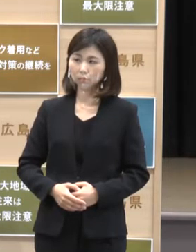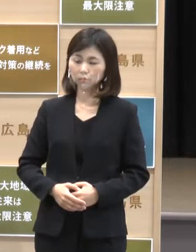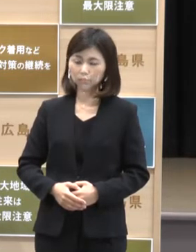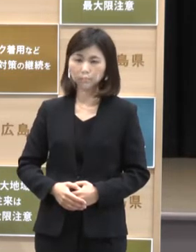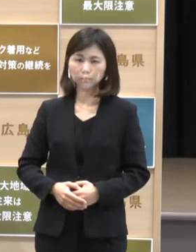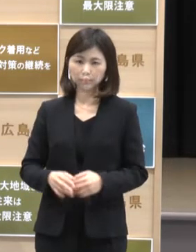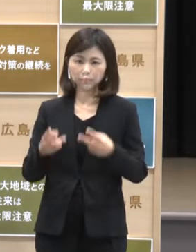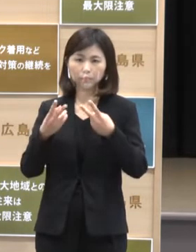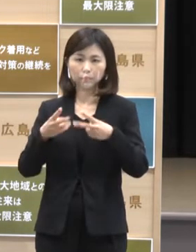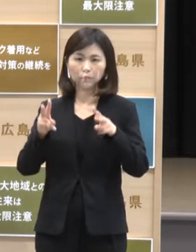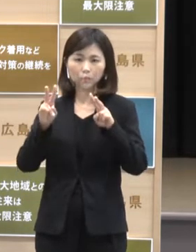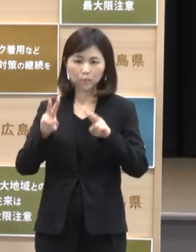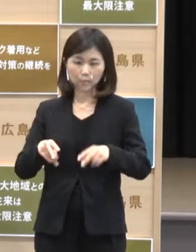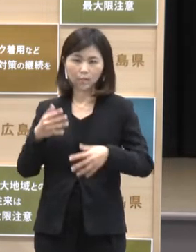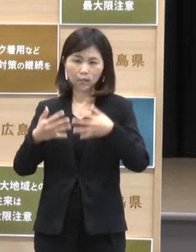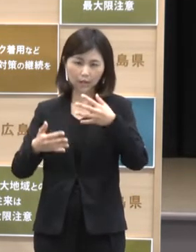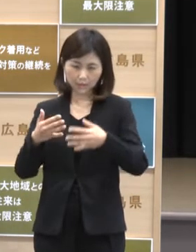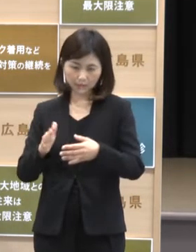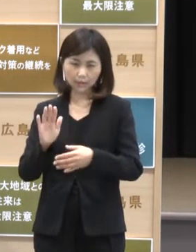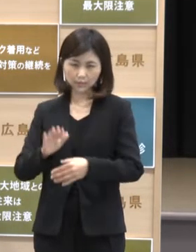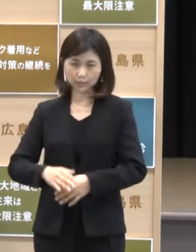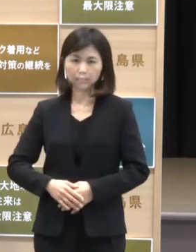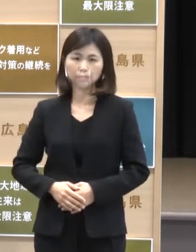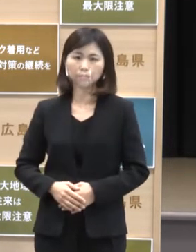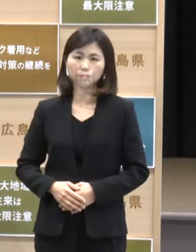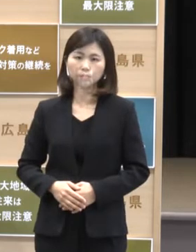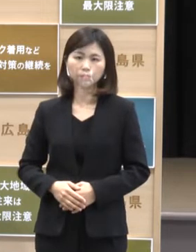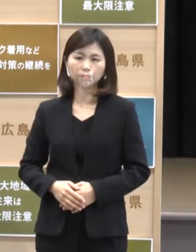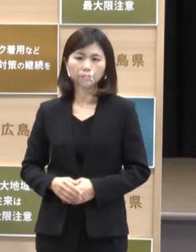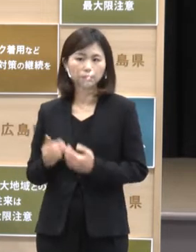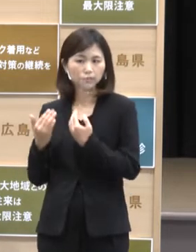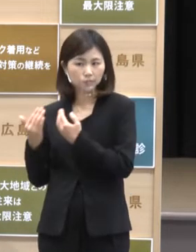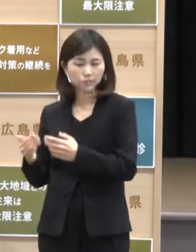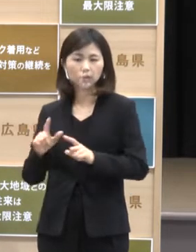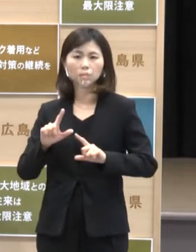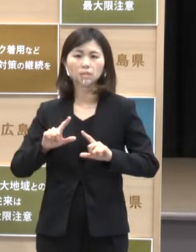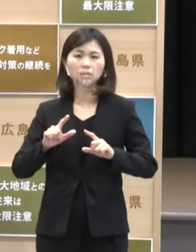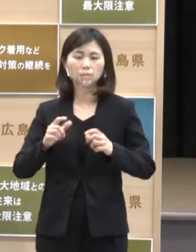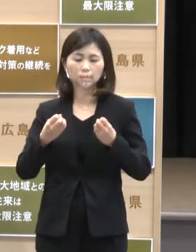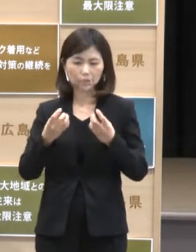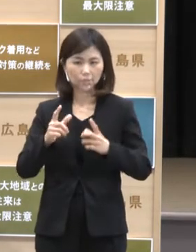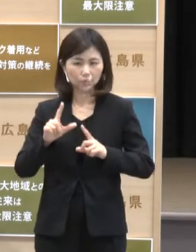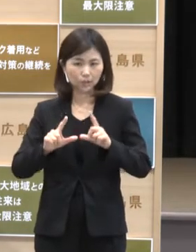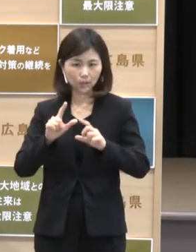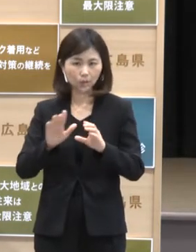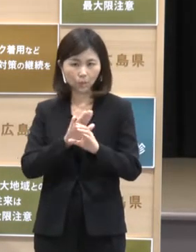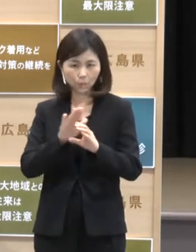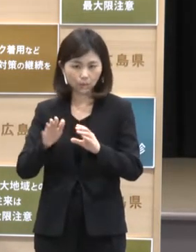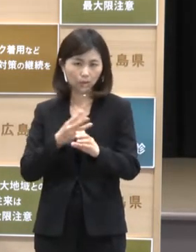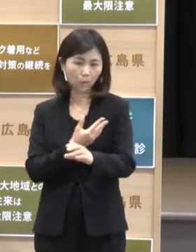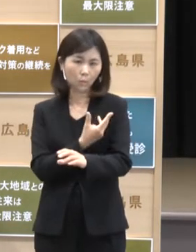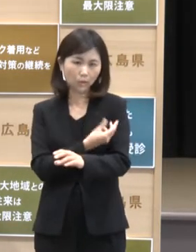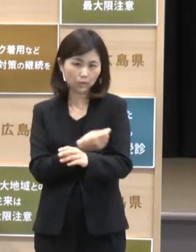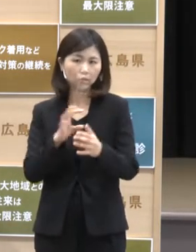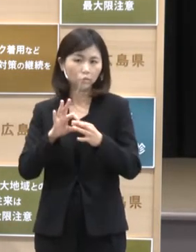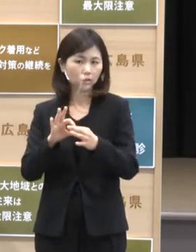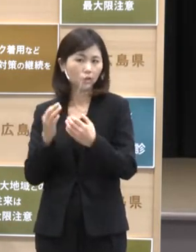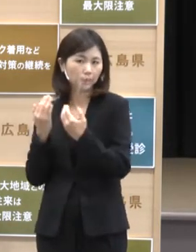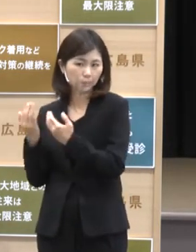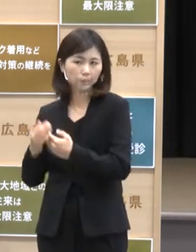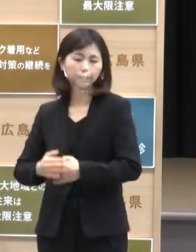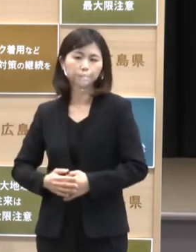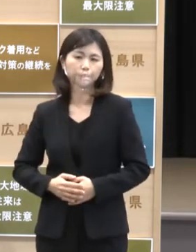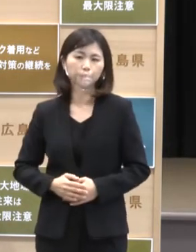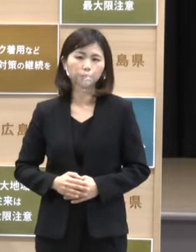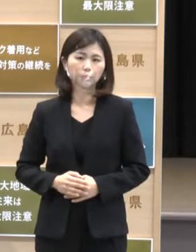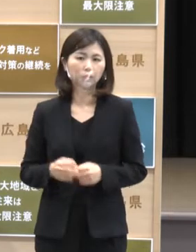広島テレビの門脇です。新型コロナのワクチンについてお伺いいたします。広島市では今日からのノババ